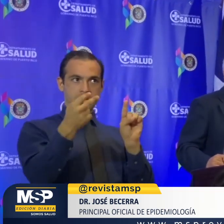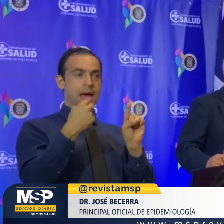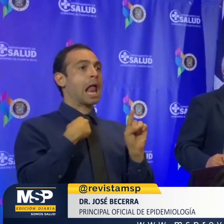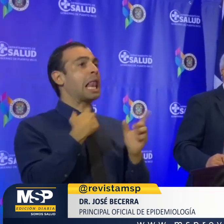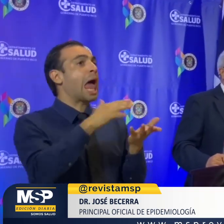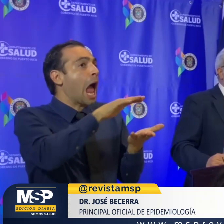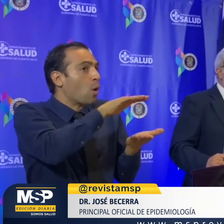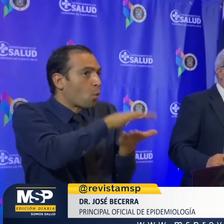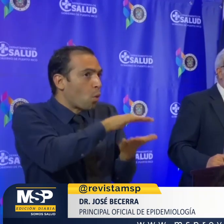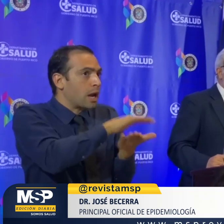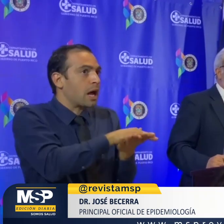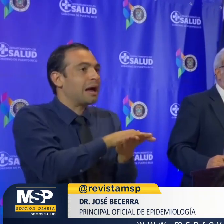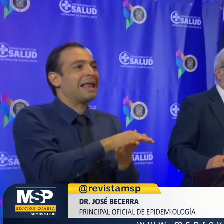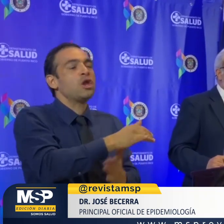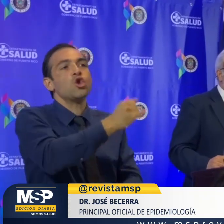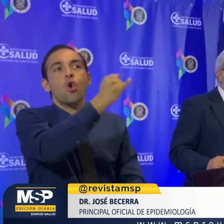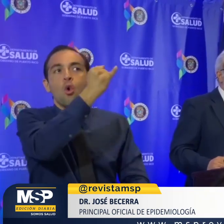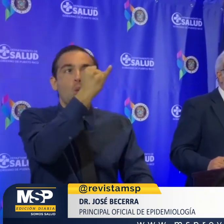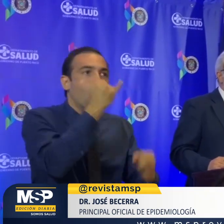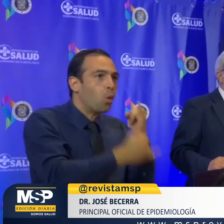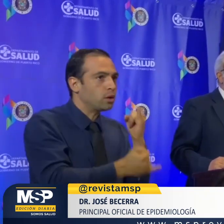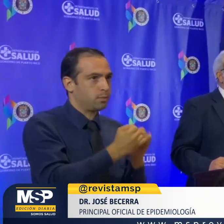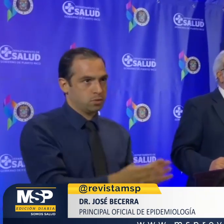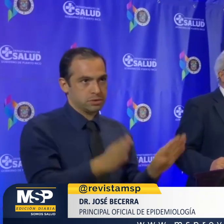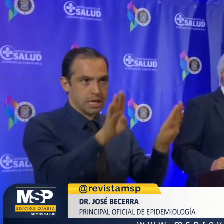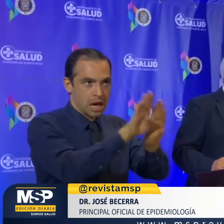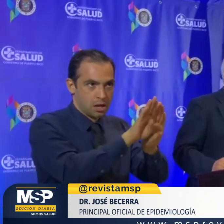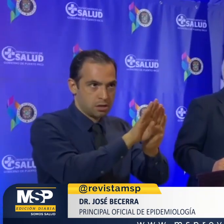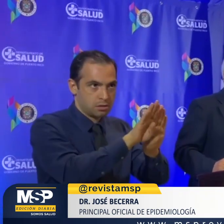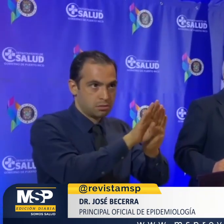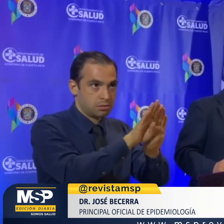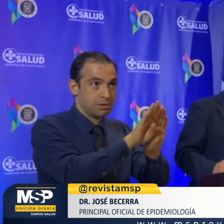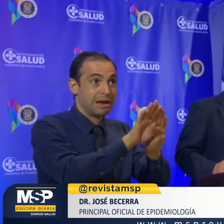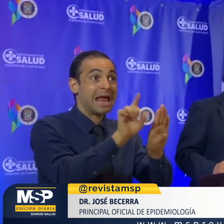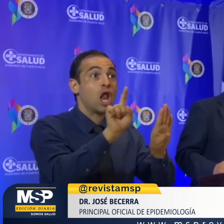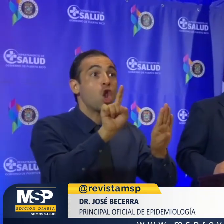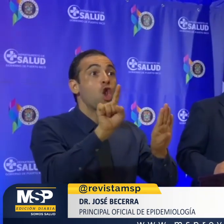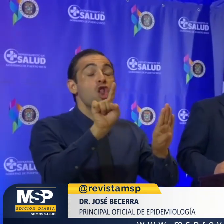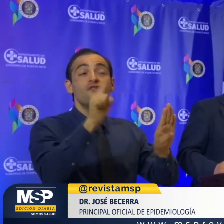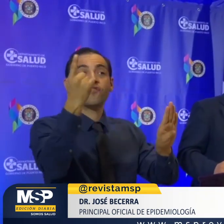deben ser lo último que se cierra y lo primero que se